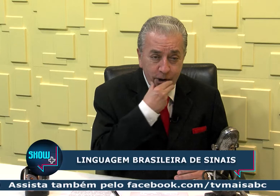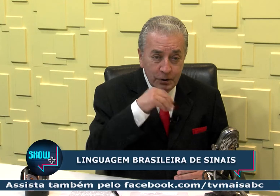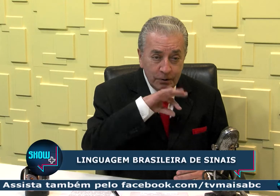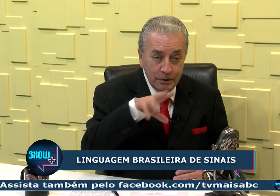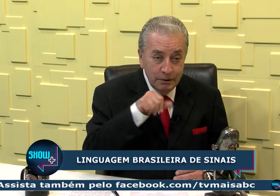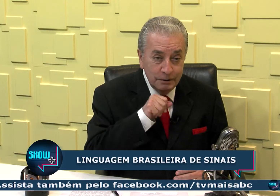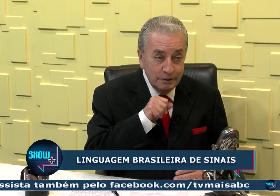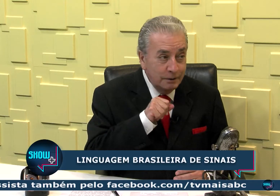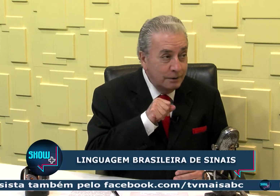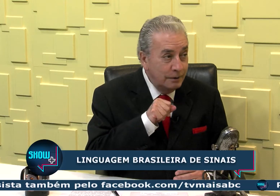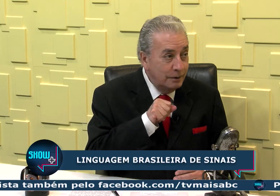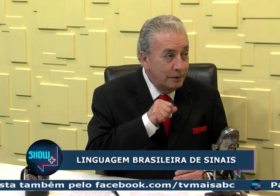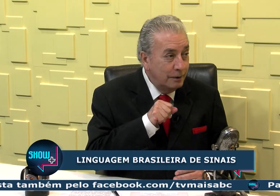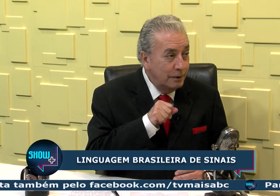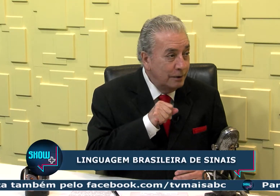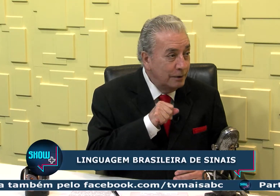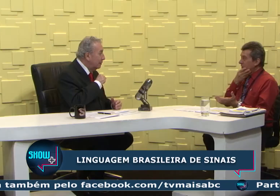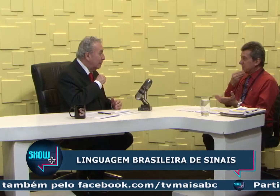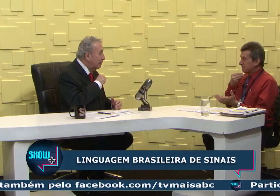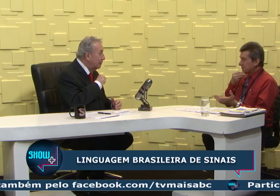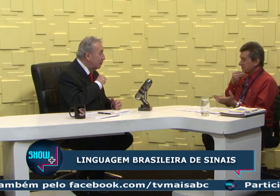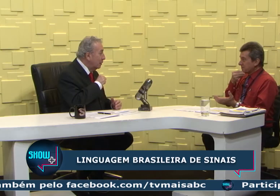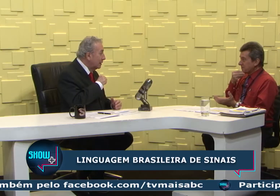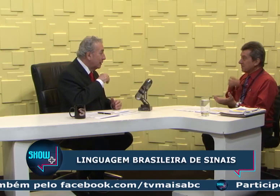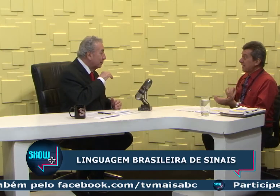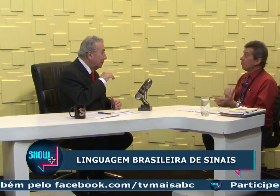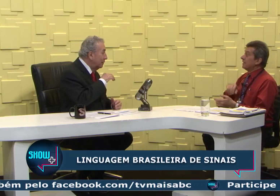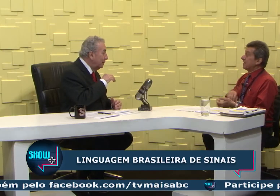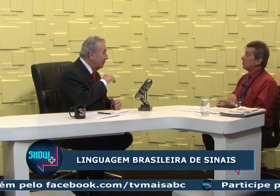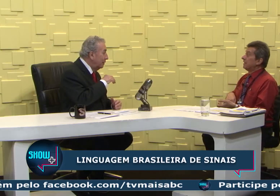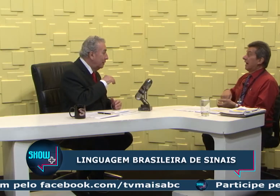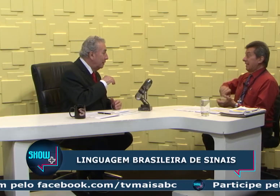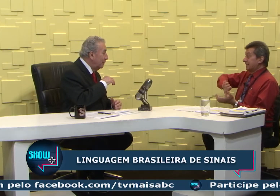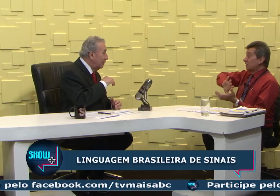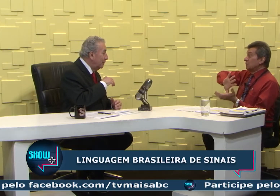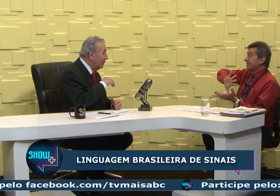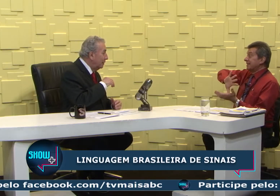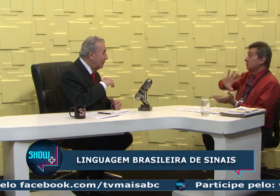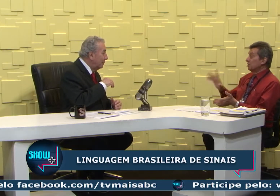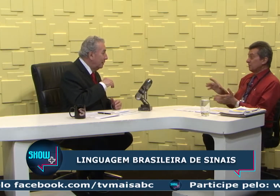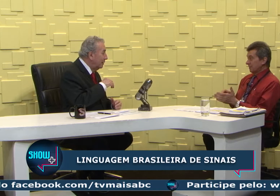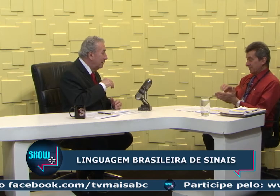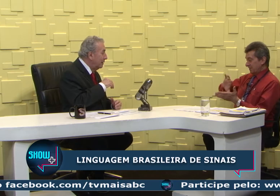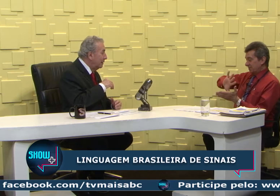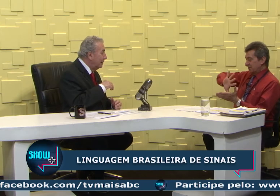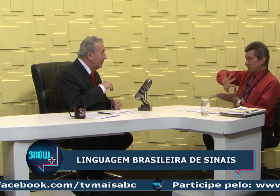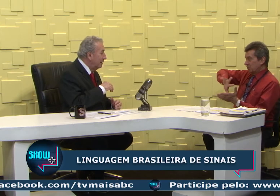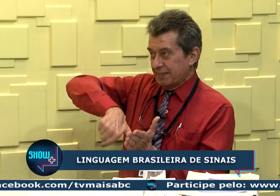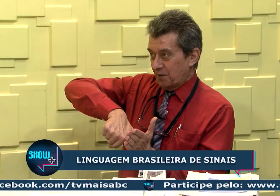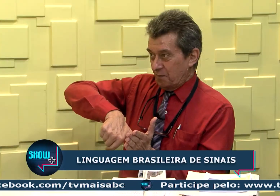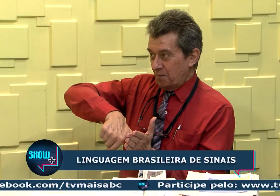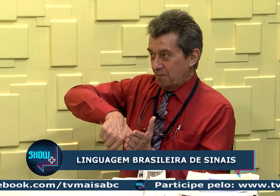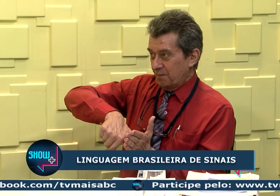um homem um ladrão aguardam ainda a dell tem duas contratações um ladrão